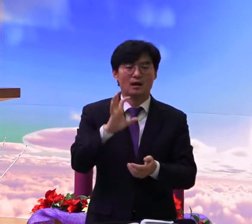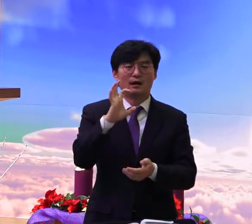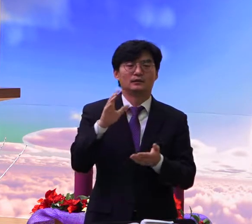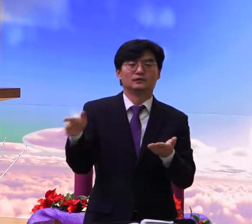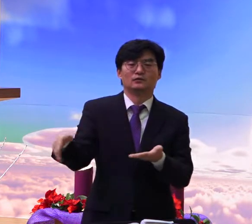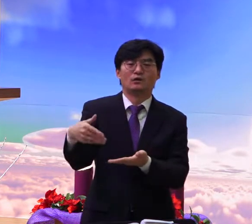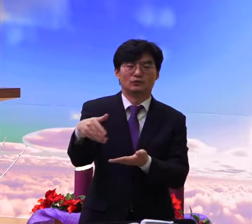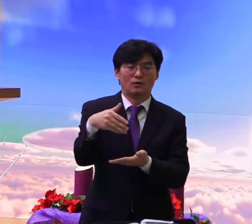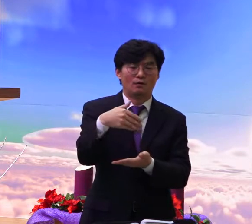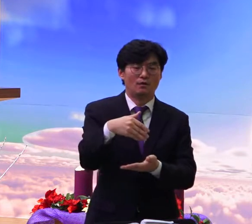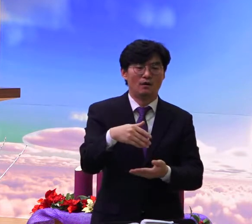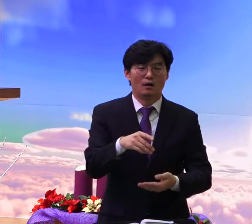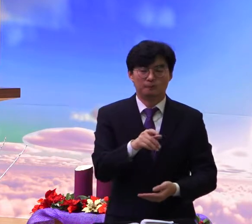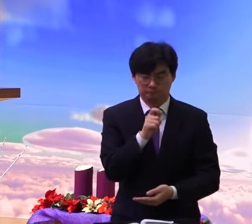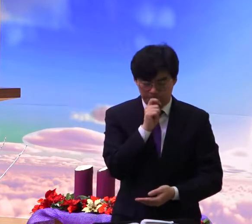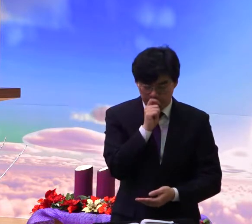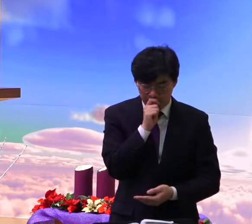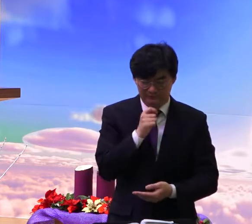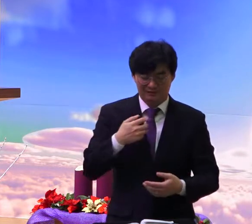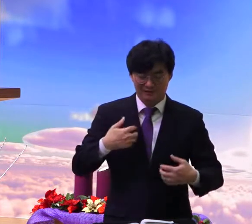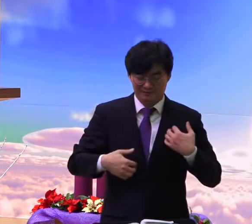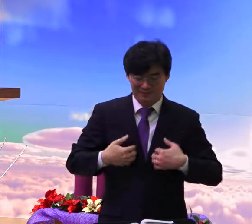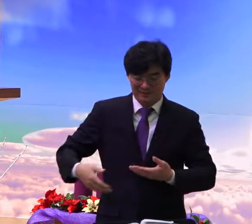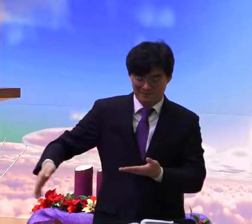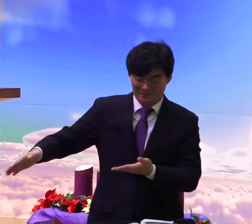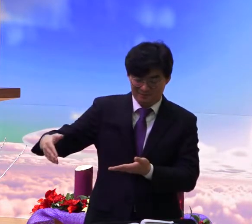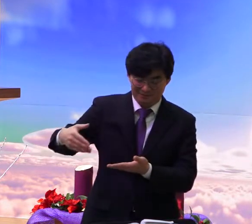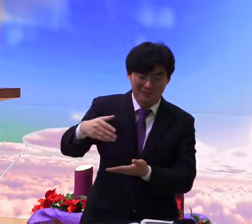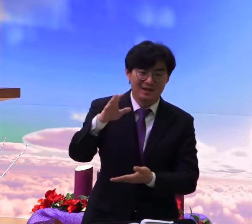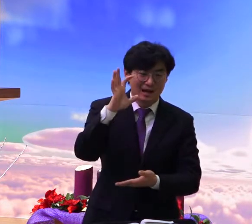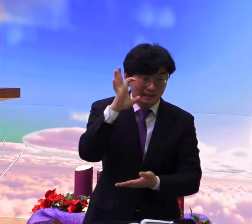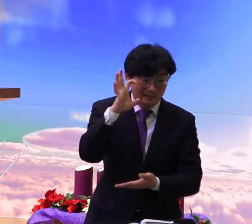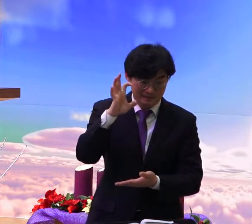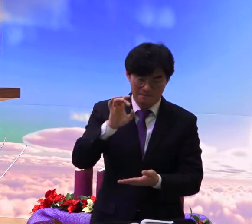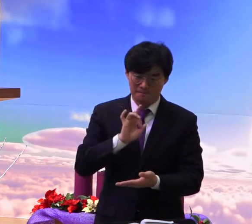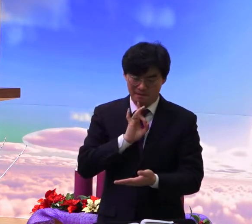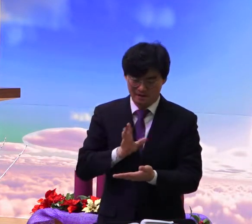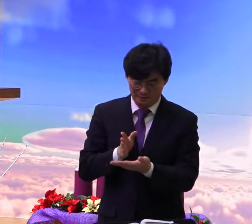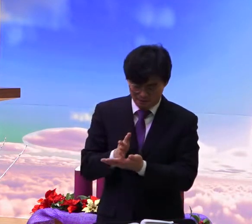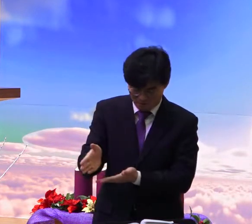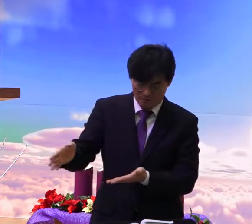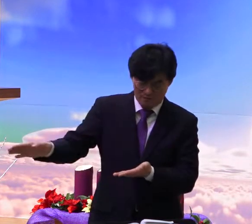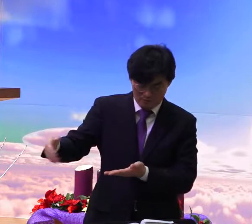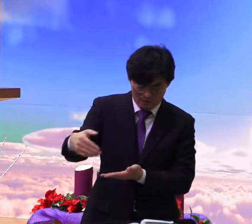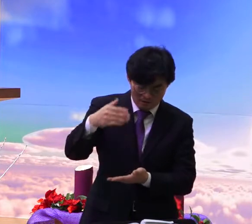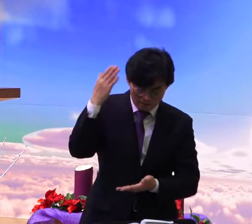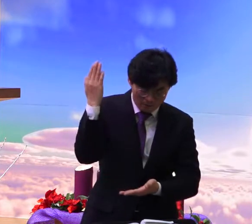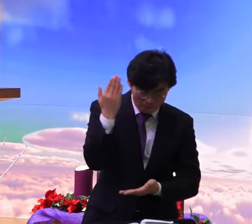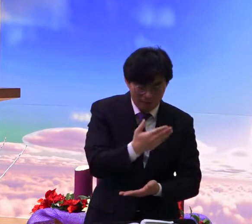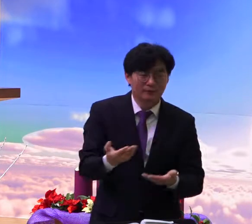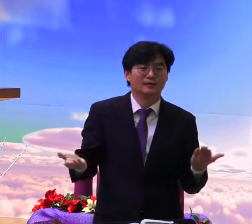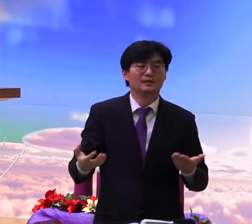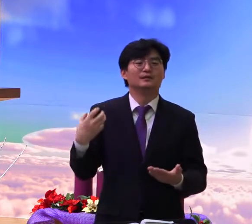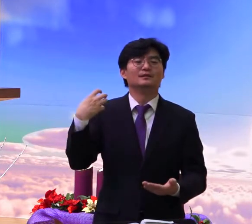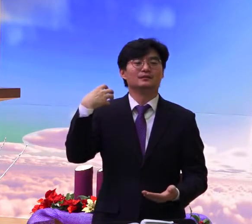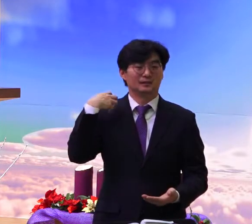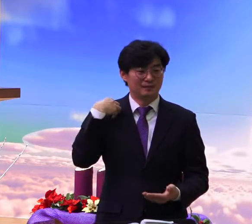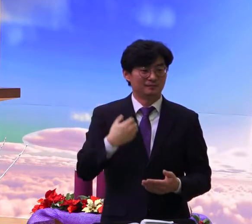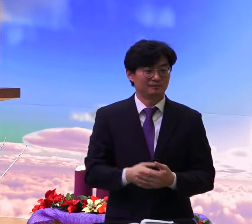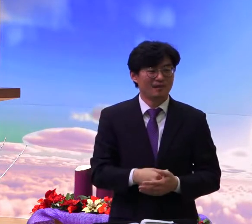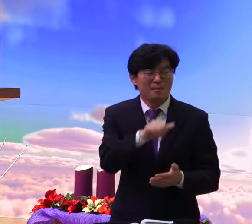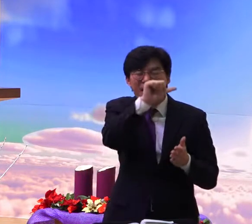묵묵히 아무 말 하지 않고 그냥 기쁘게 화장실을 청소하고 가셨습니다. 나중에 들어보니까 왜 그렇게 그